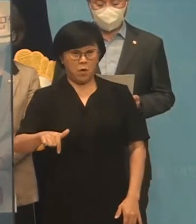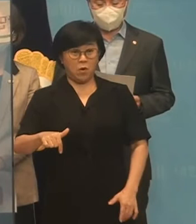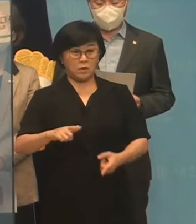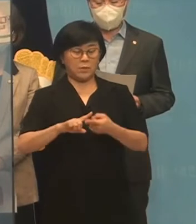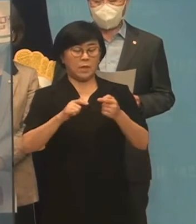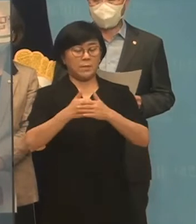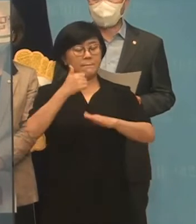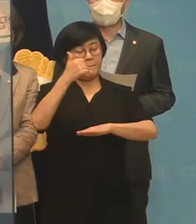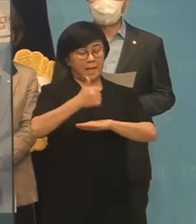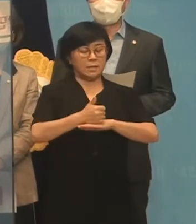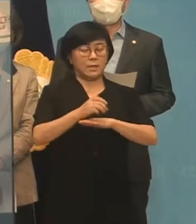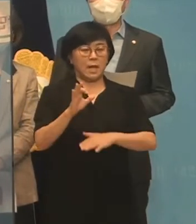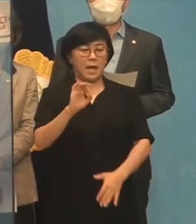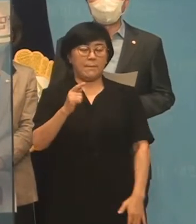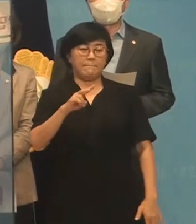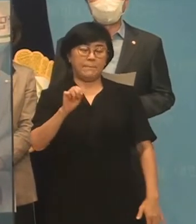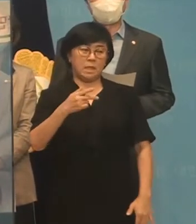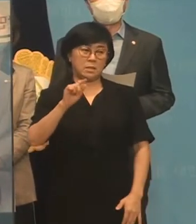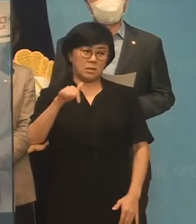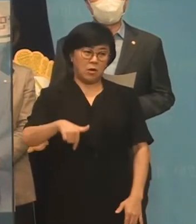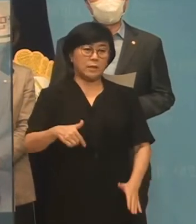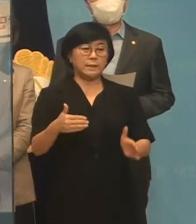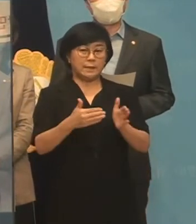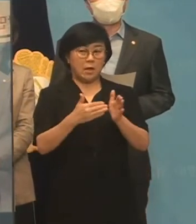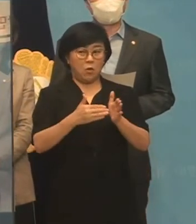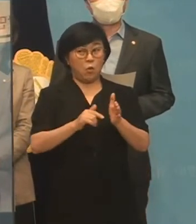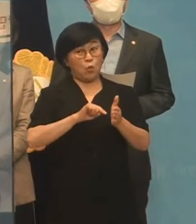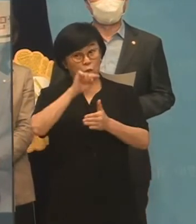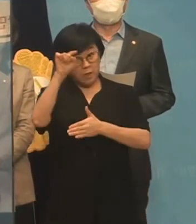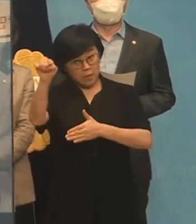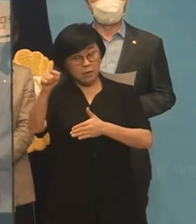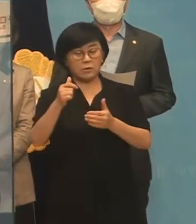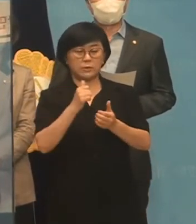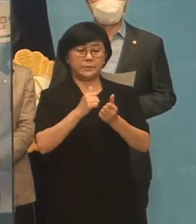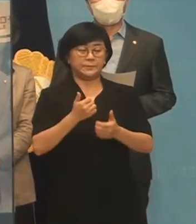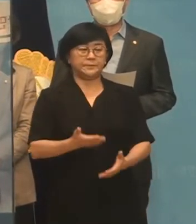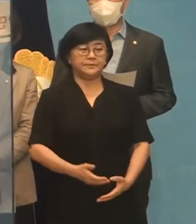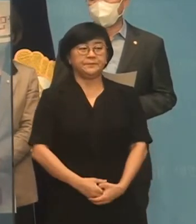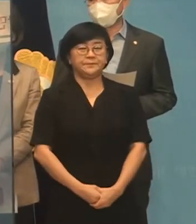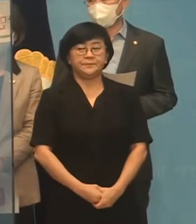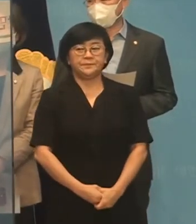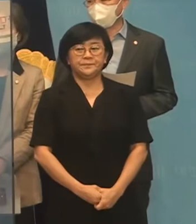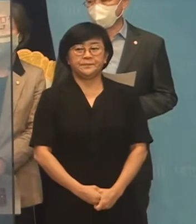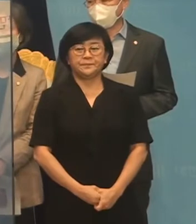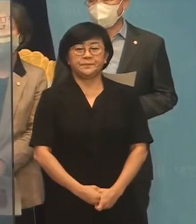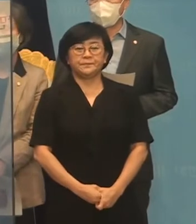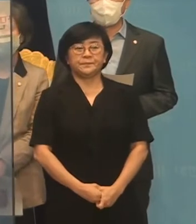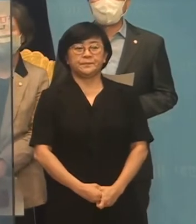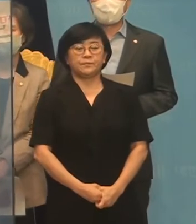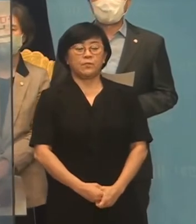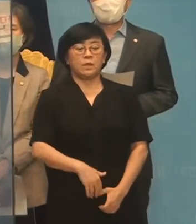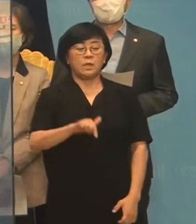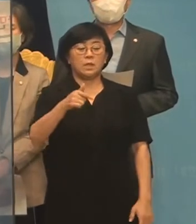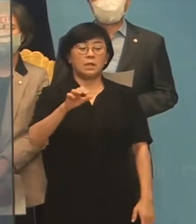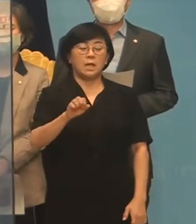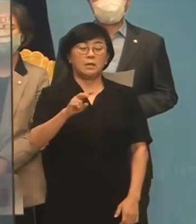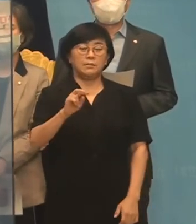의원의 마무리 발언을 하고 또 백브리핑을 하도록 하겠습니다. 그럼 먼저 강민정